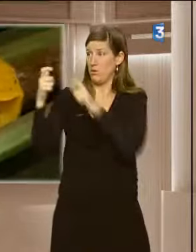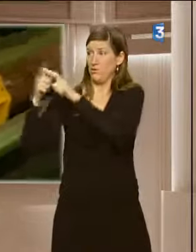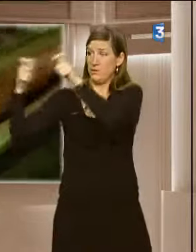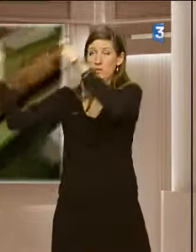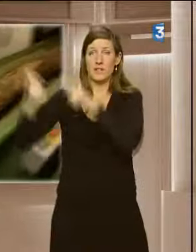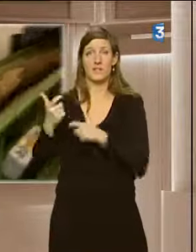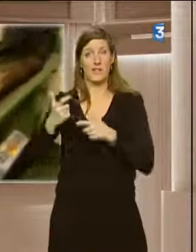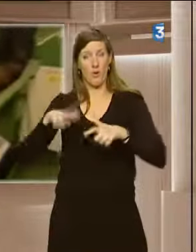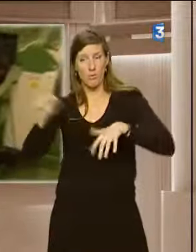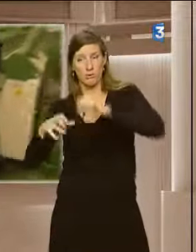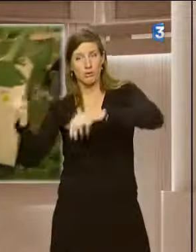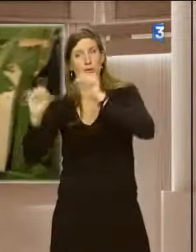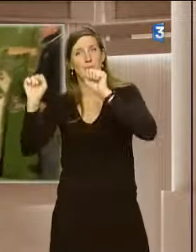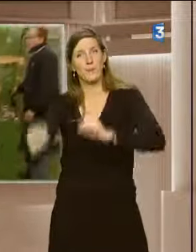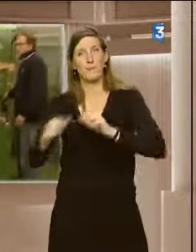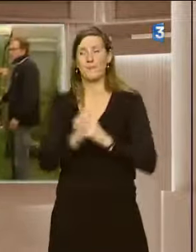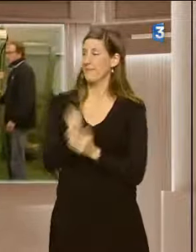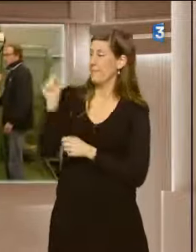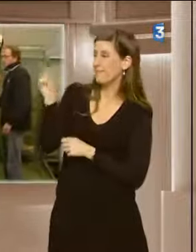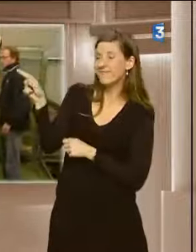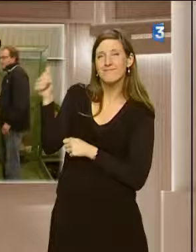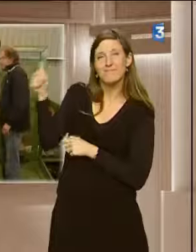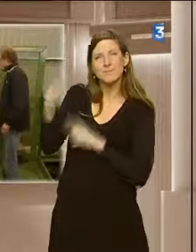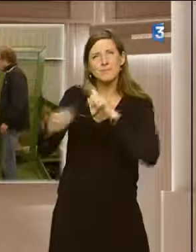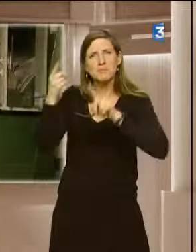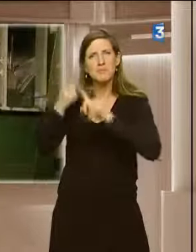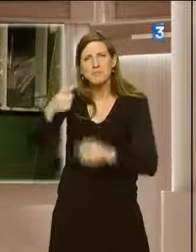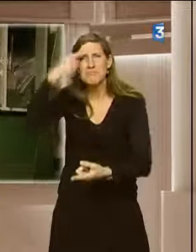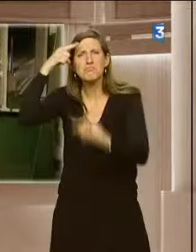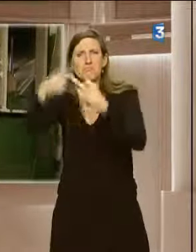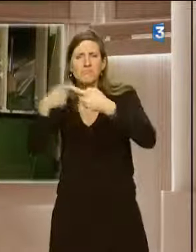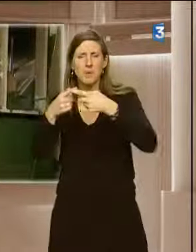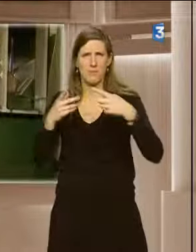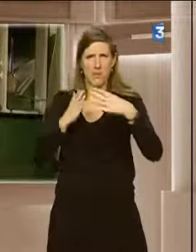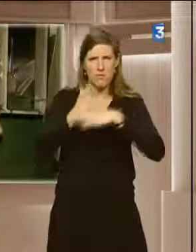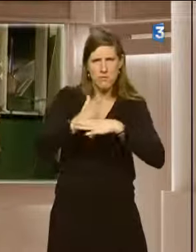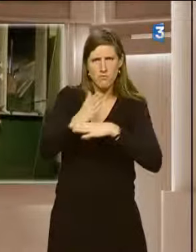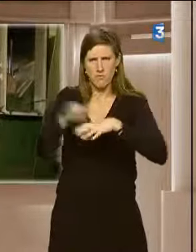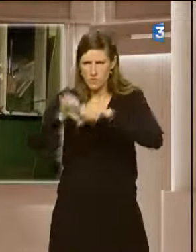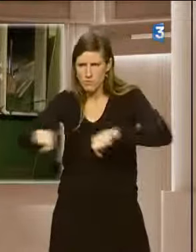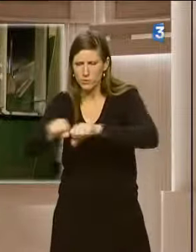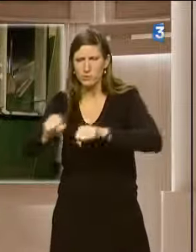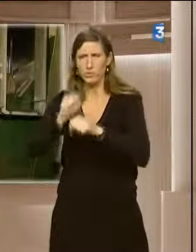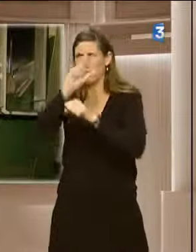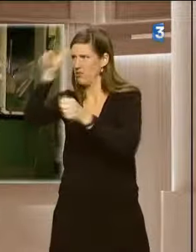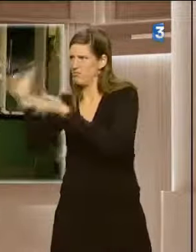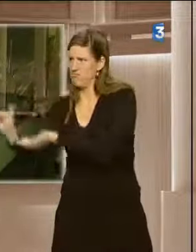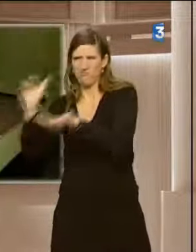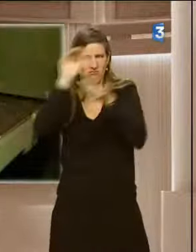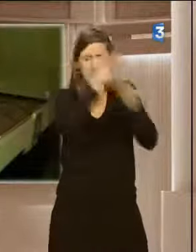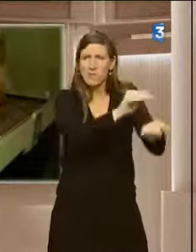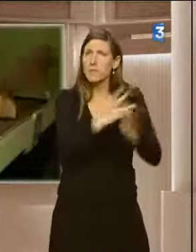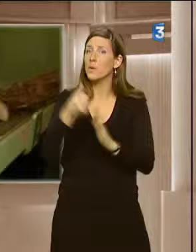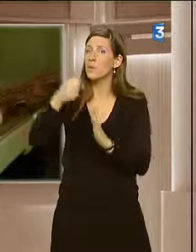emplois. Cette société est spécialisée dans la production et la livraison de bois de chauffage. Elle en